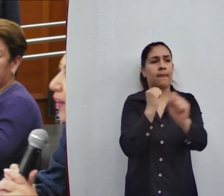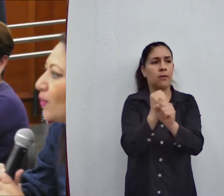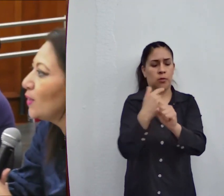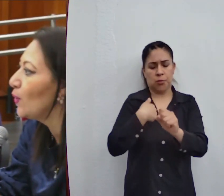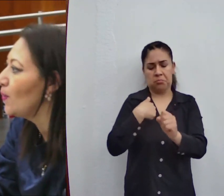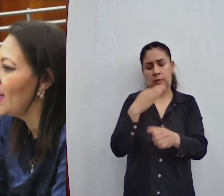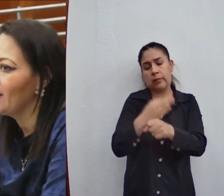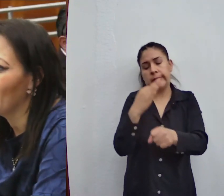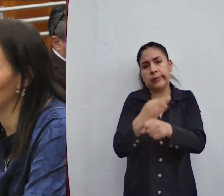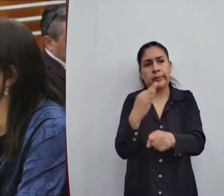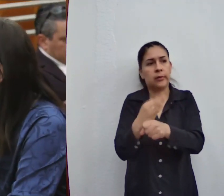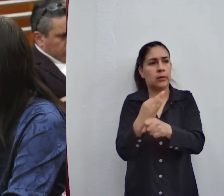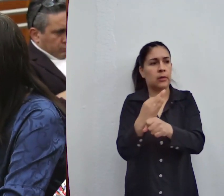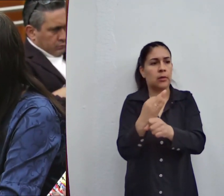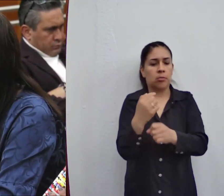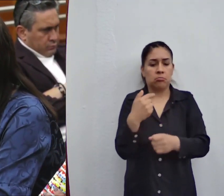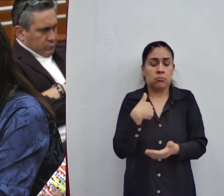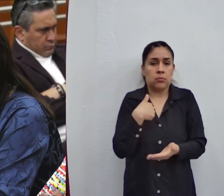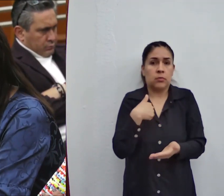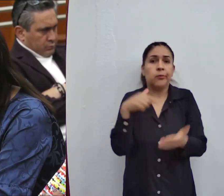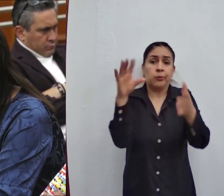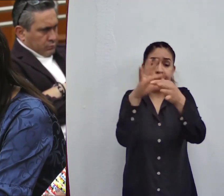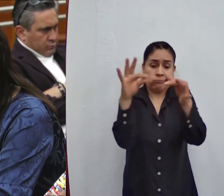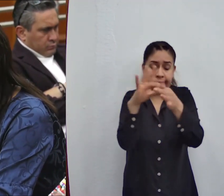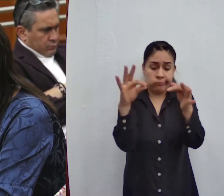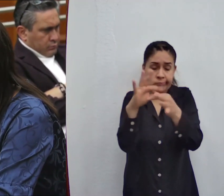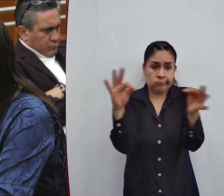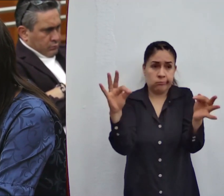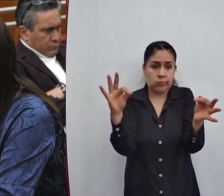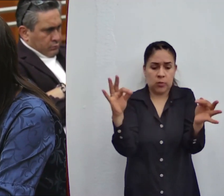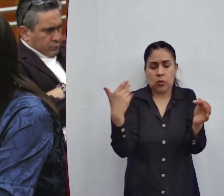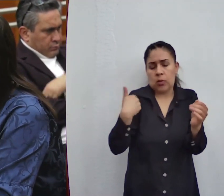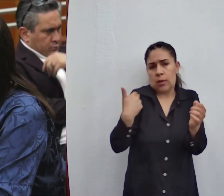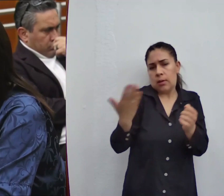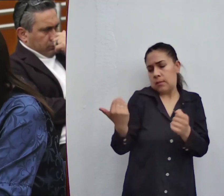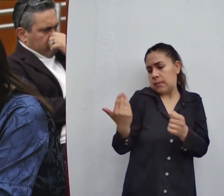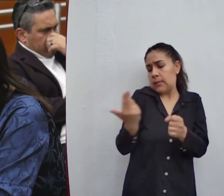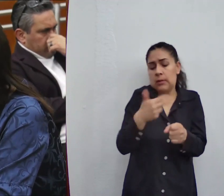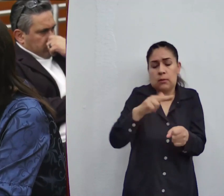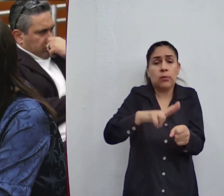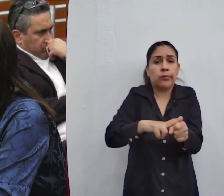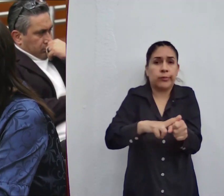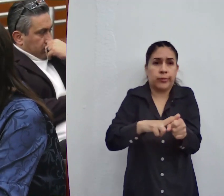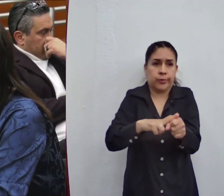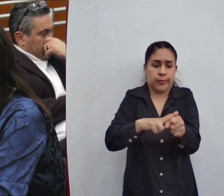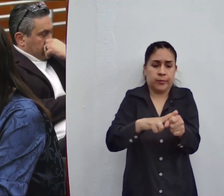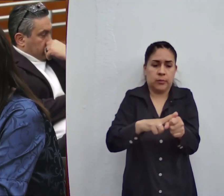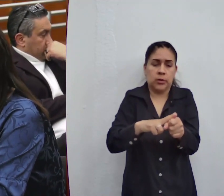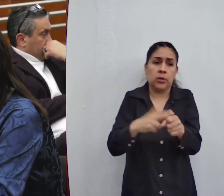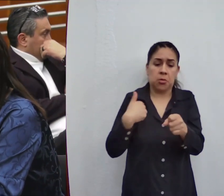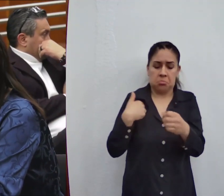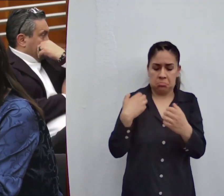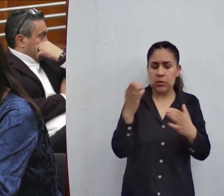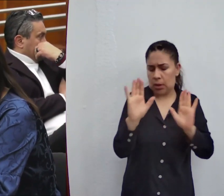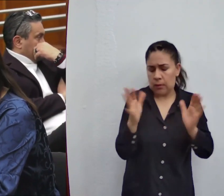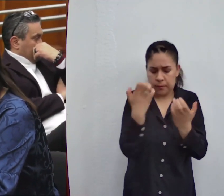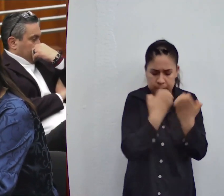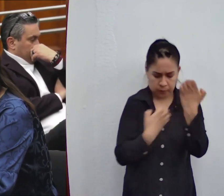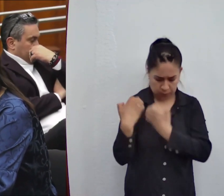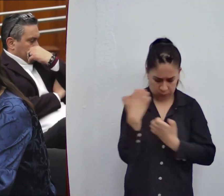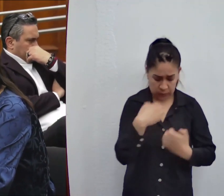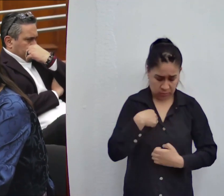porque no estoy bien diagnosticada por el ICEMIM. No le han atinado a lo que yo realmente